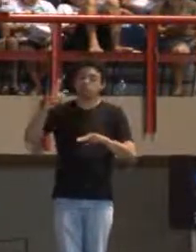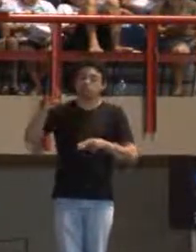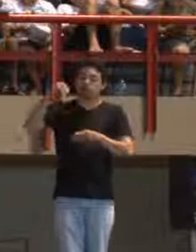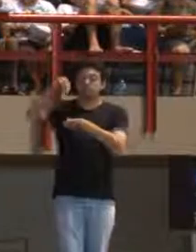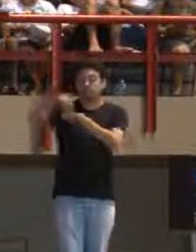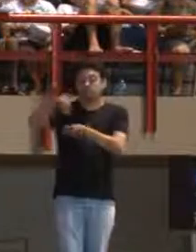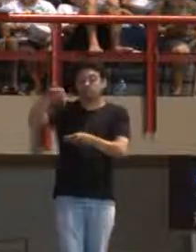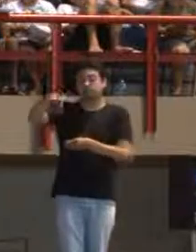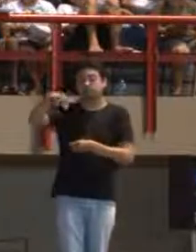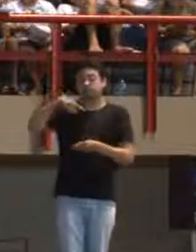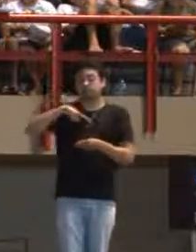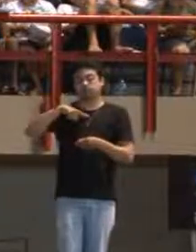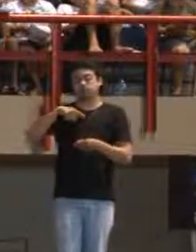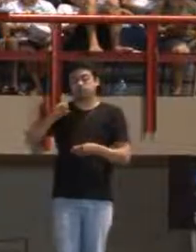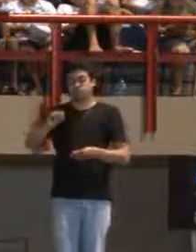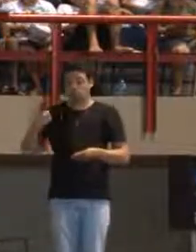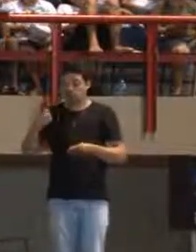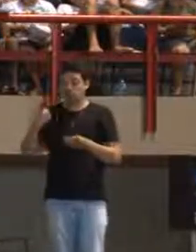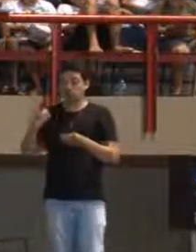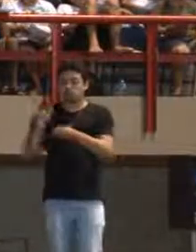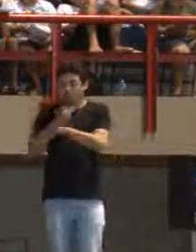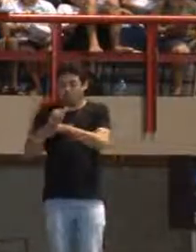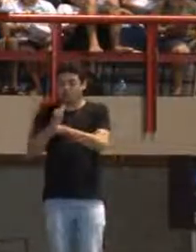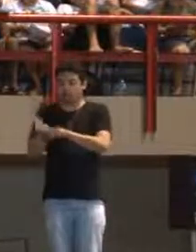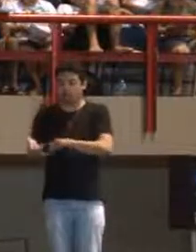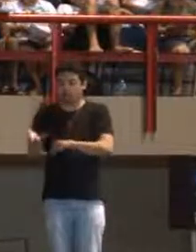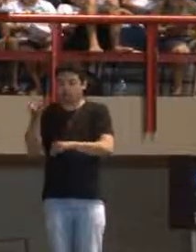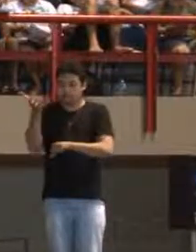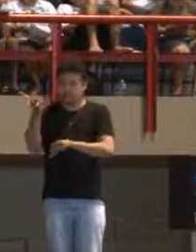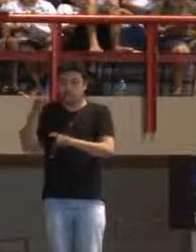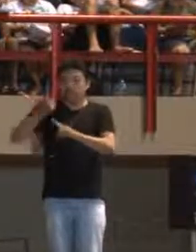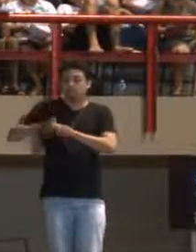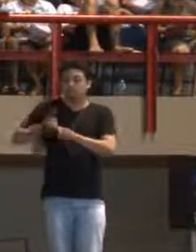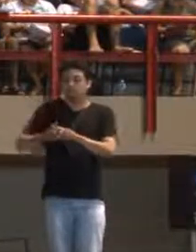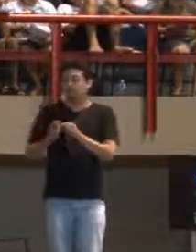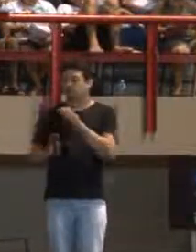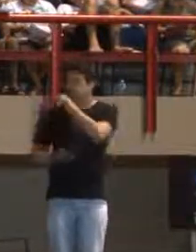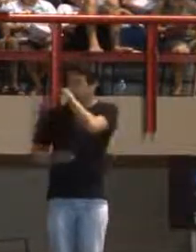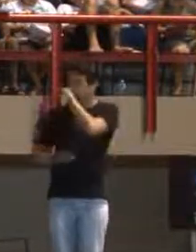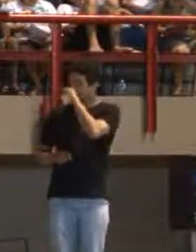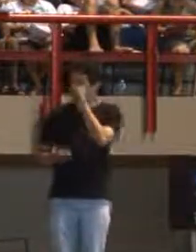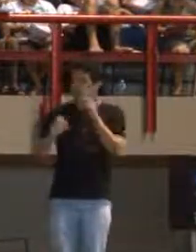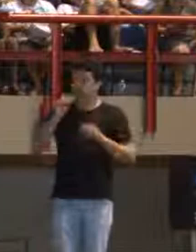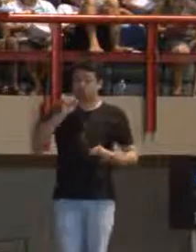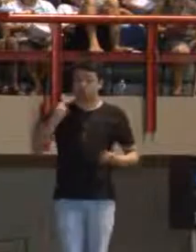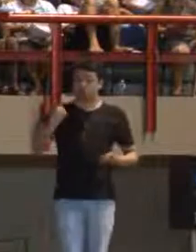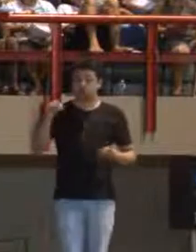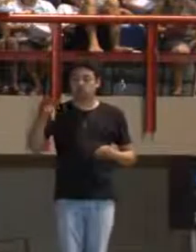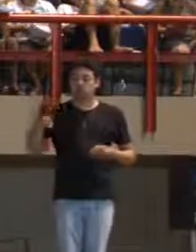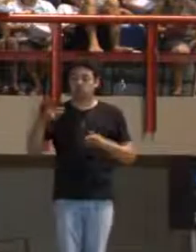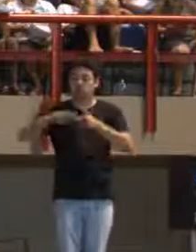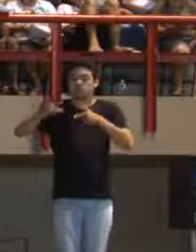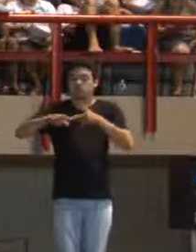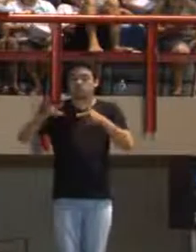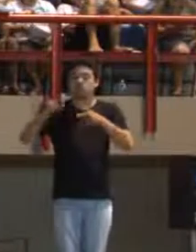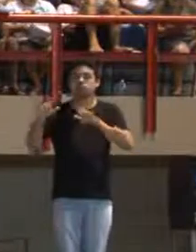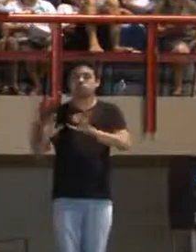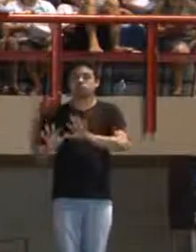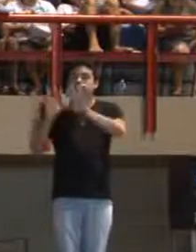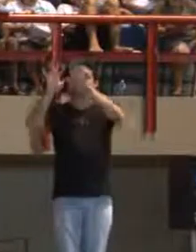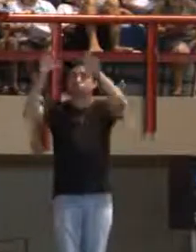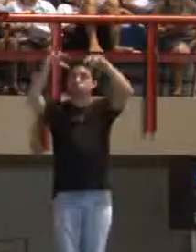enxofre melhora a qualidade e aumenta o valor de mercado do petróleo. Por quê? Enxofre provoca o quê, gente?